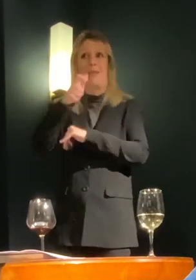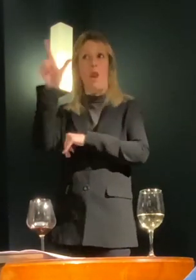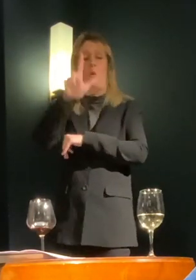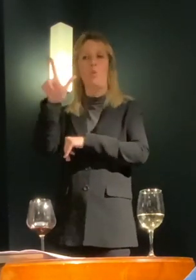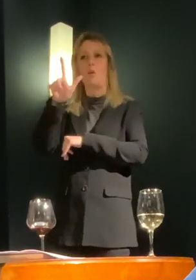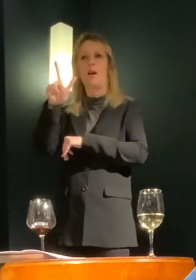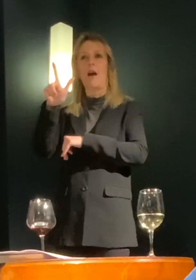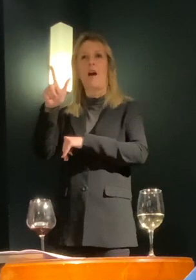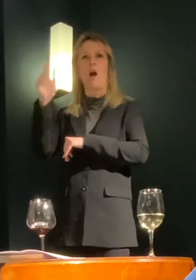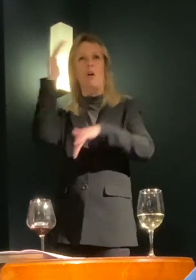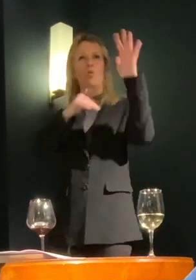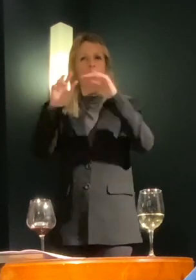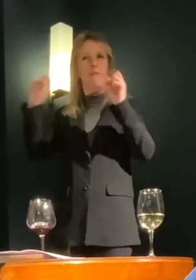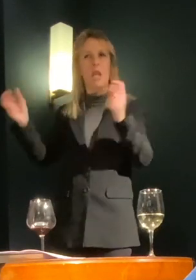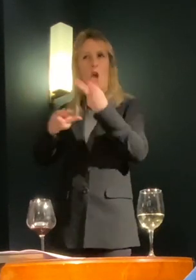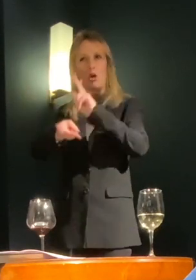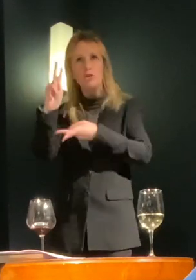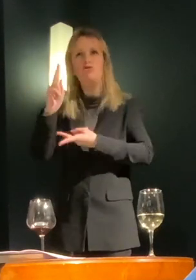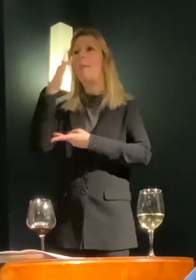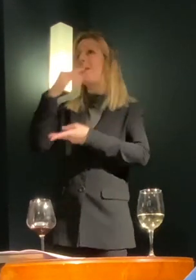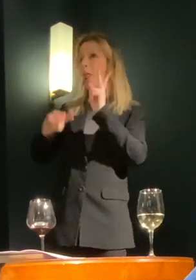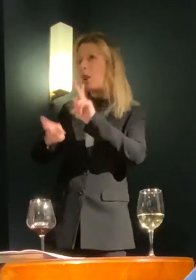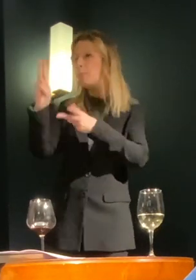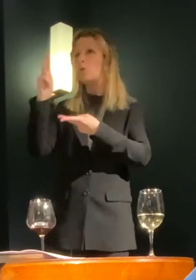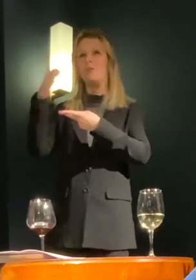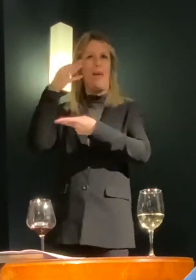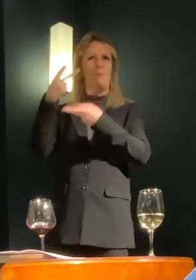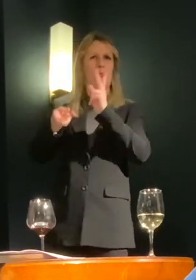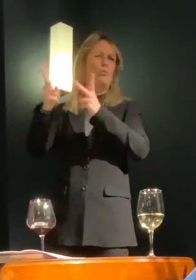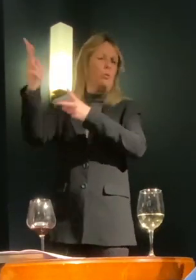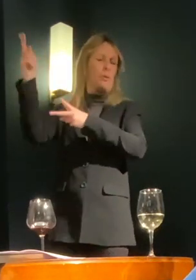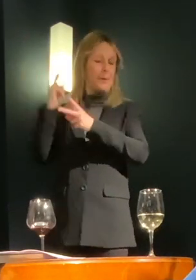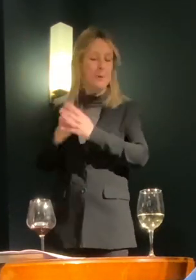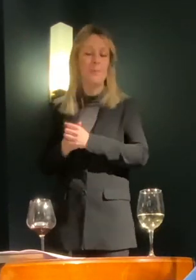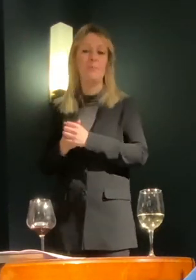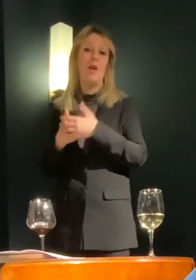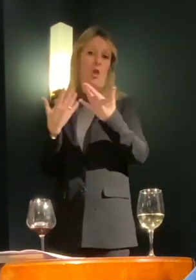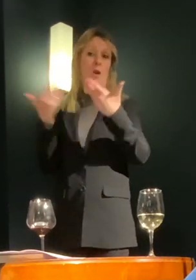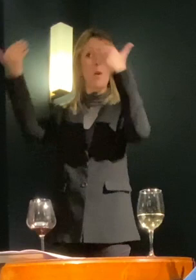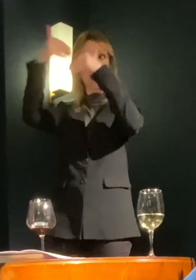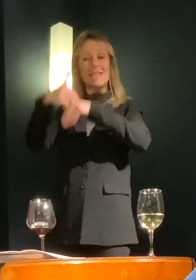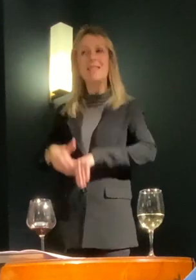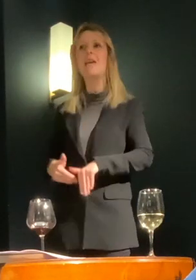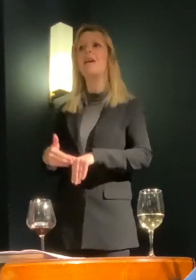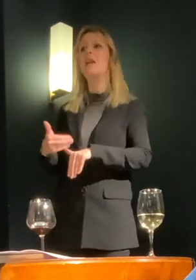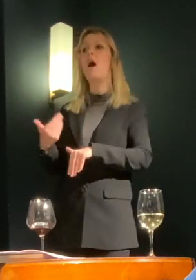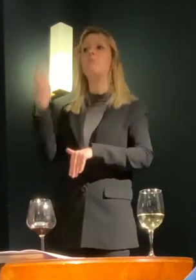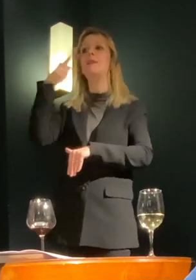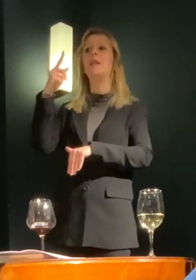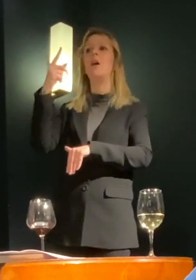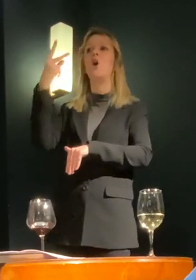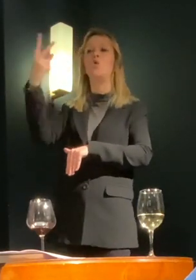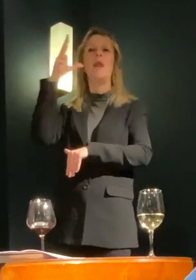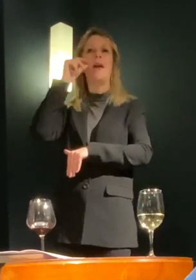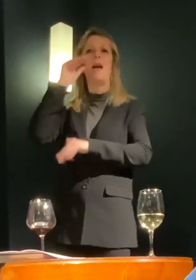più veloce a nuotare, il più bravo, il più bello sempre, una sera, per togliersi di torno due ragazze che ci stanno provando, Luca